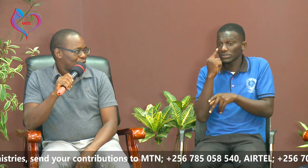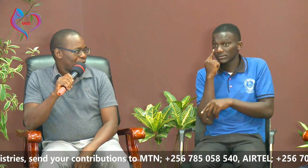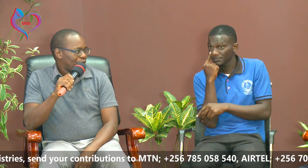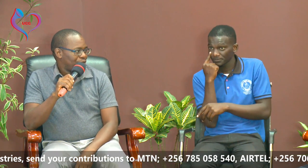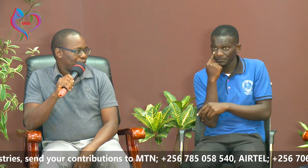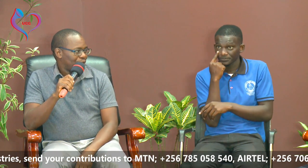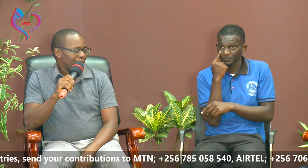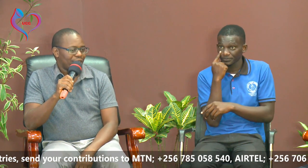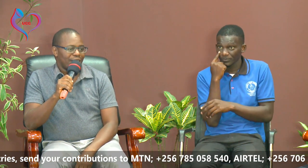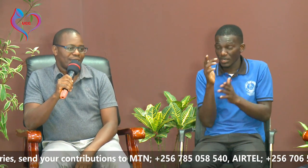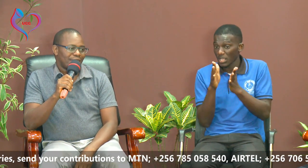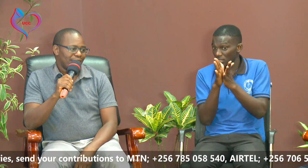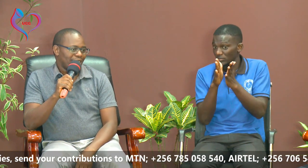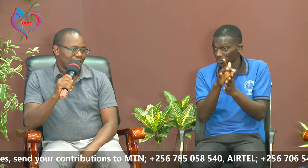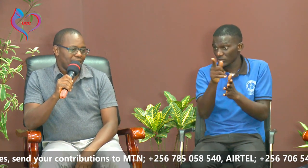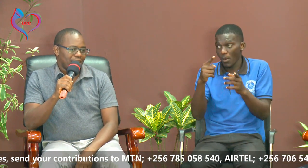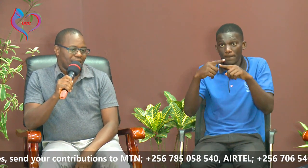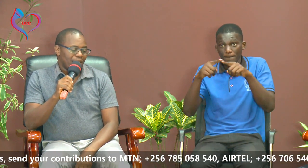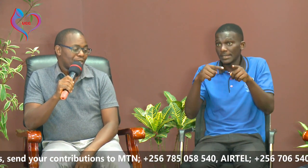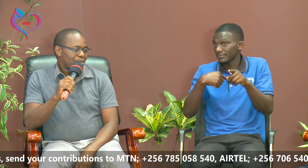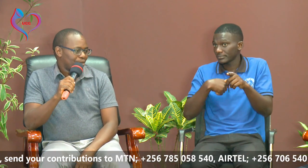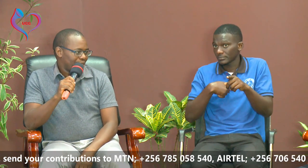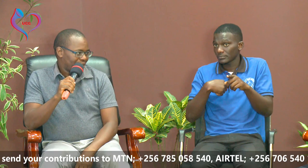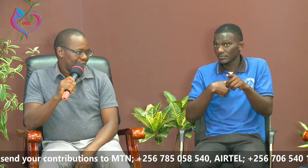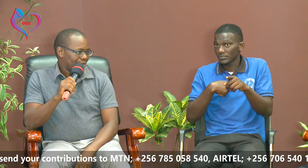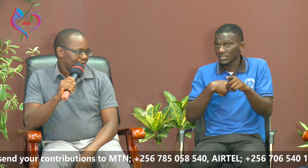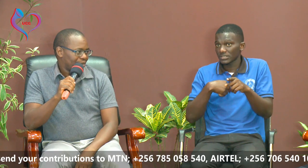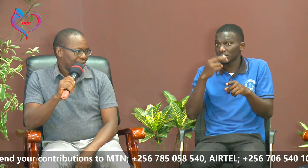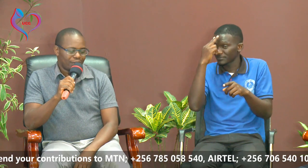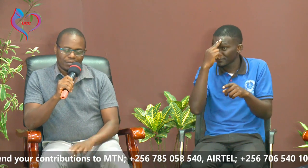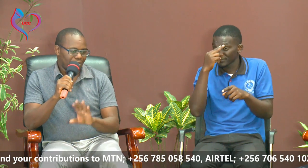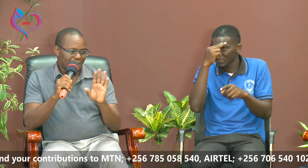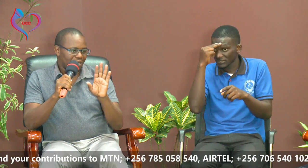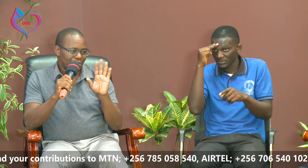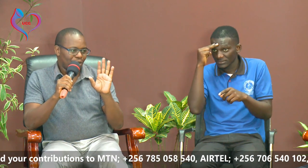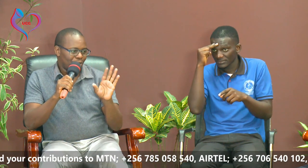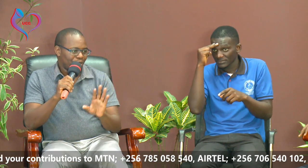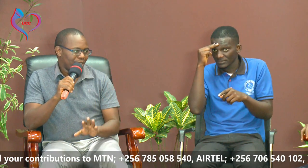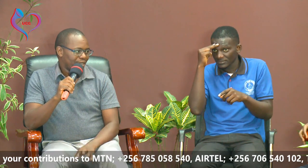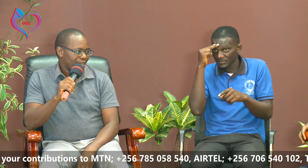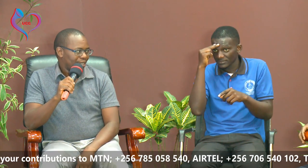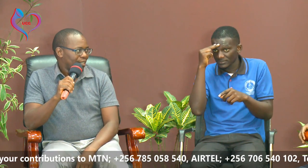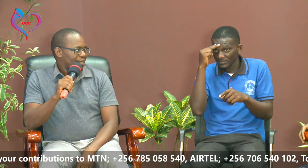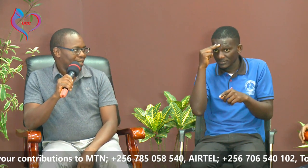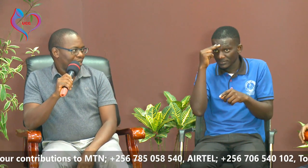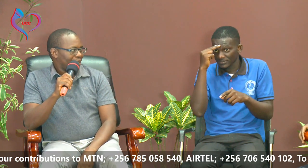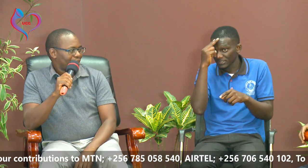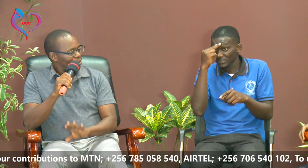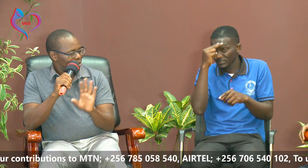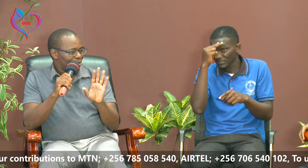bwa kuvunula. Naye nze I'm a student. That is my code. Okay. I'm a